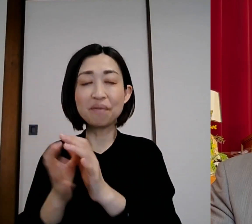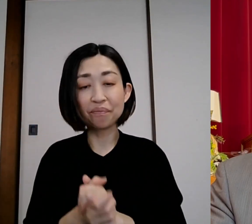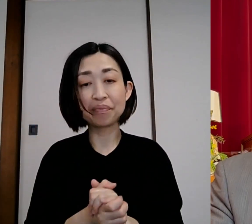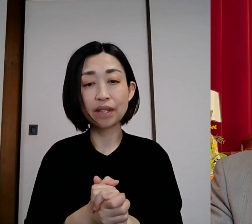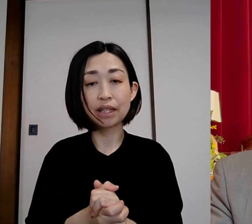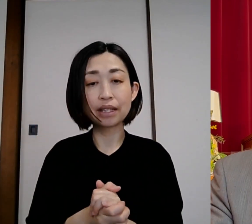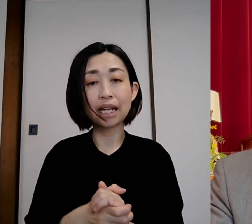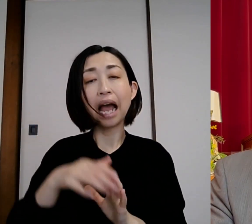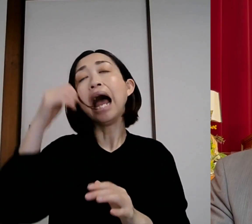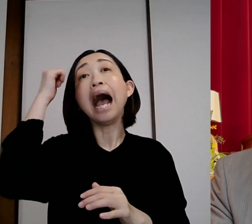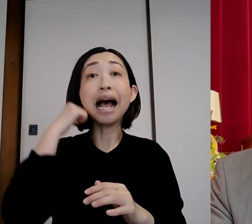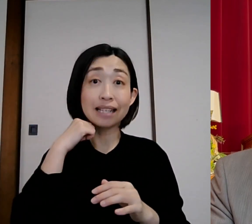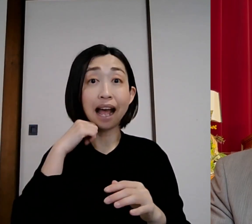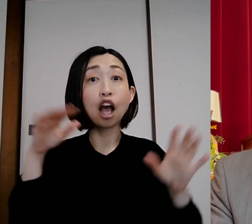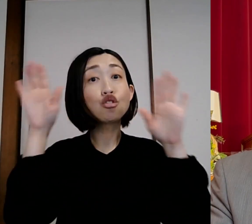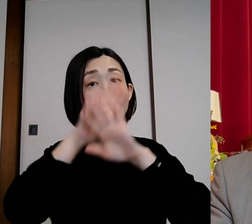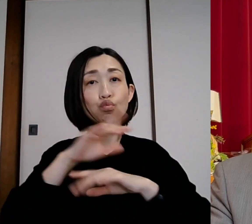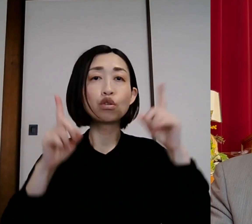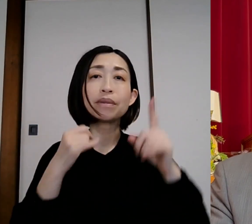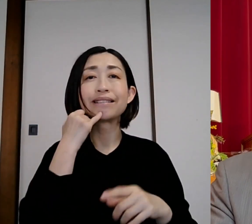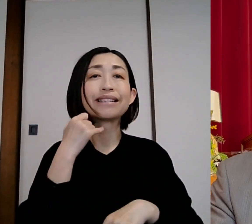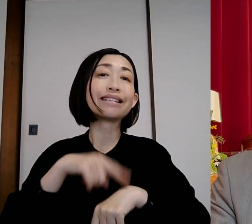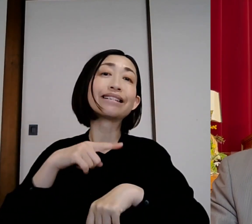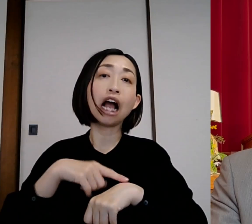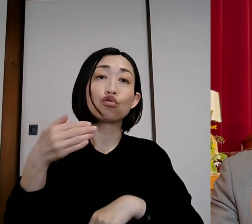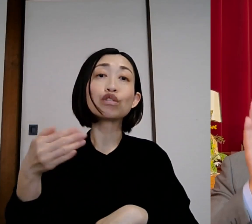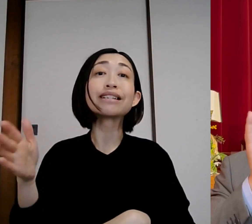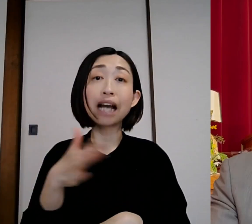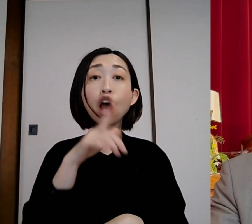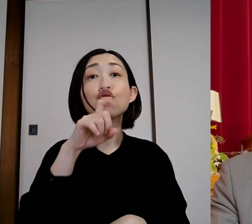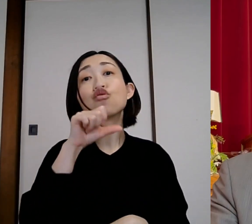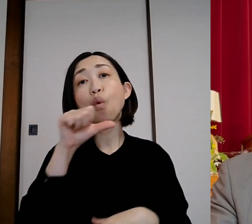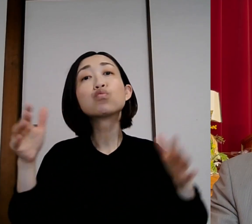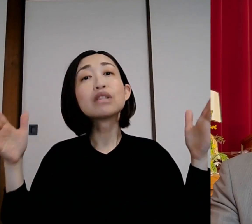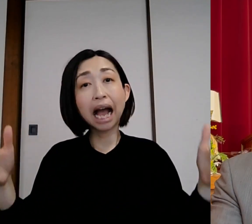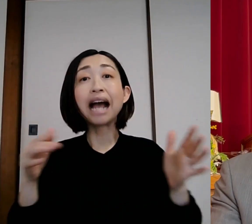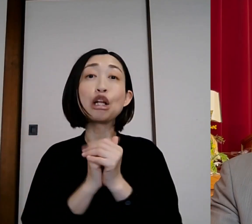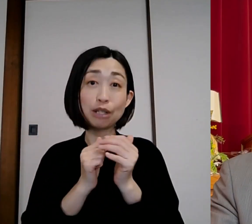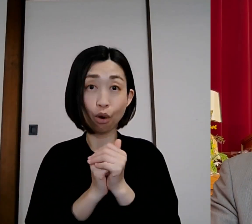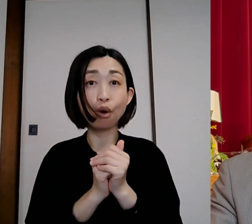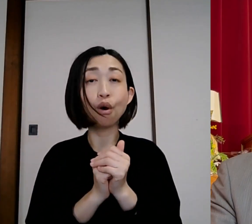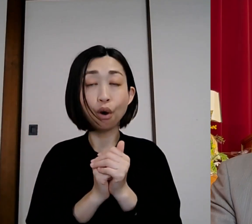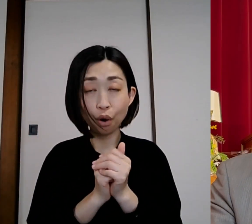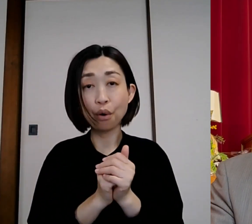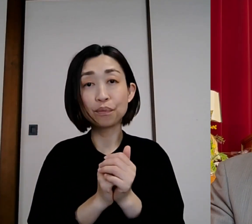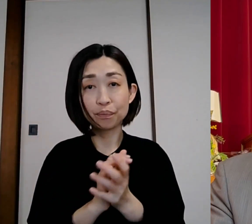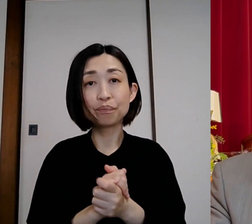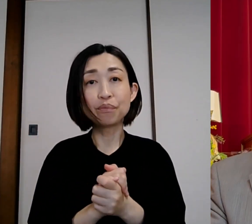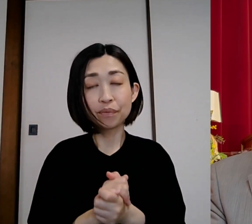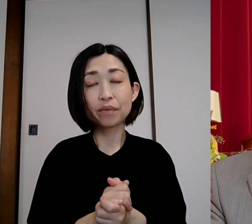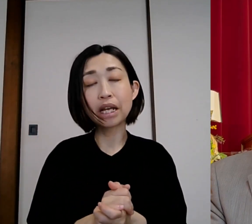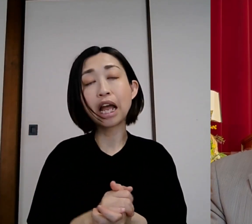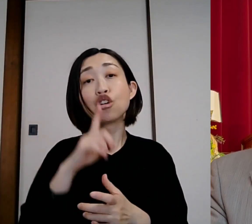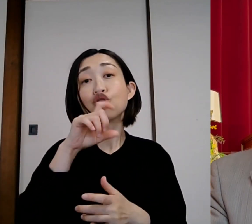分まで、もしくは夜の9時から9時15分まで、15分間あなたがご都合の良い時間を選んでいただいてお祈りして